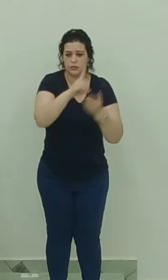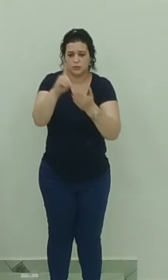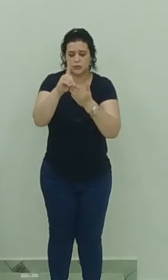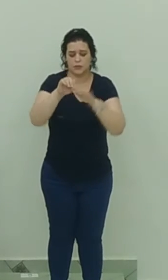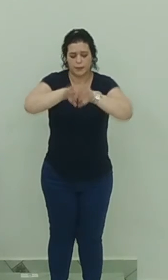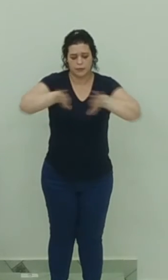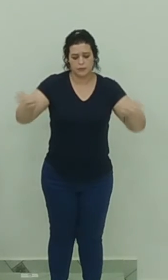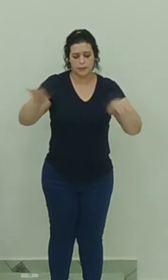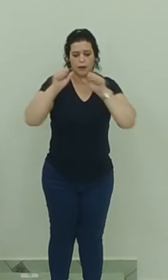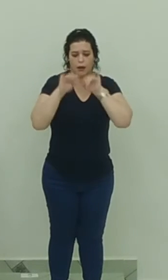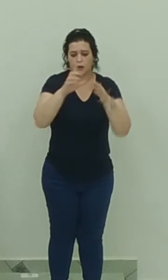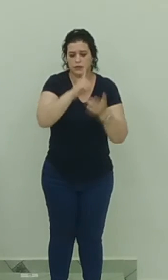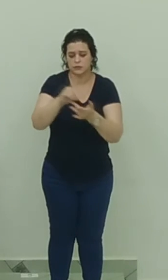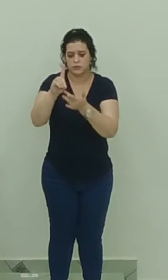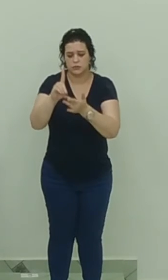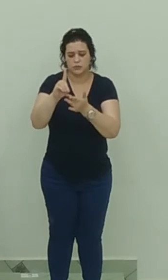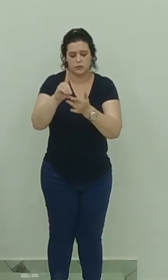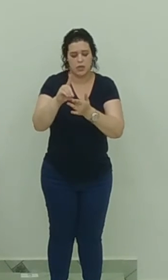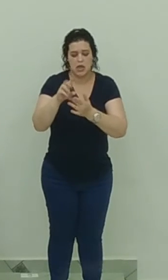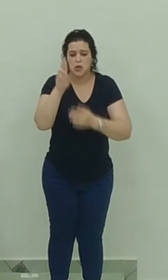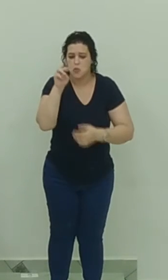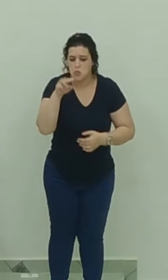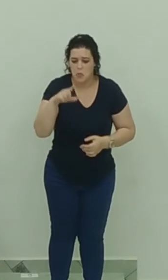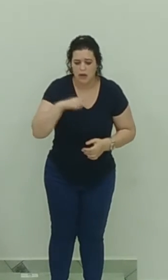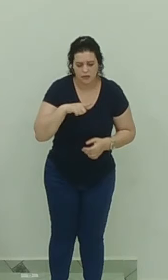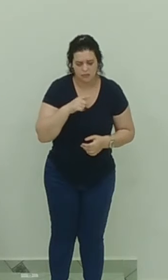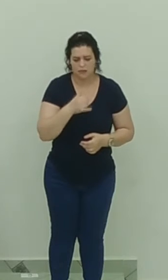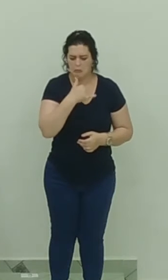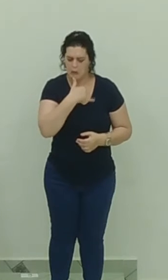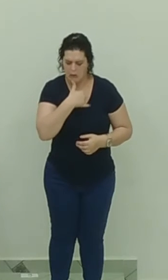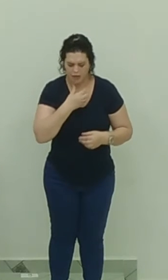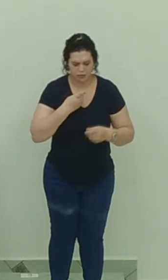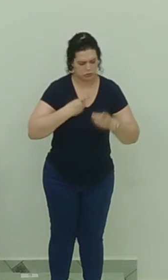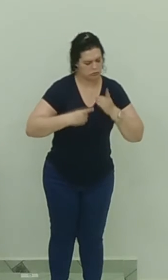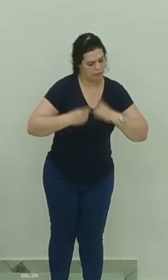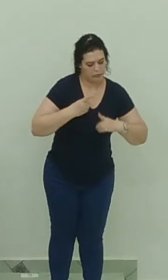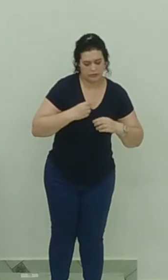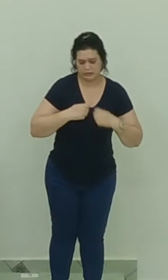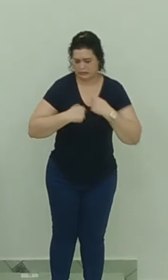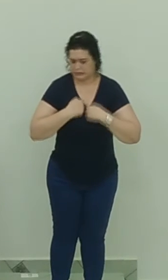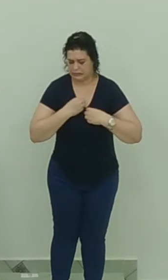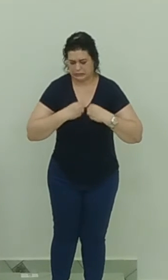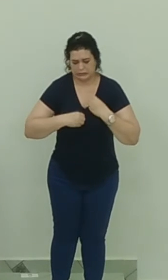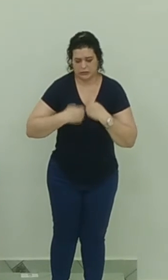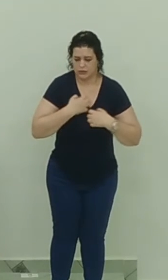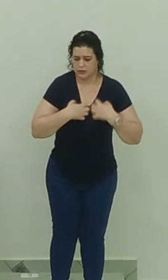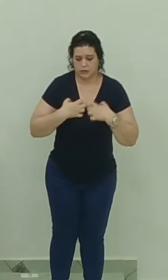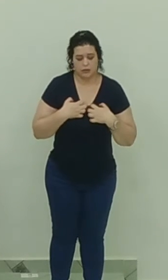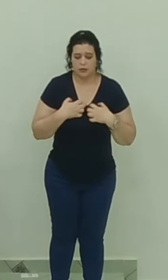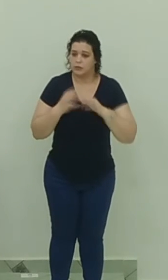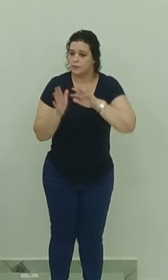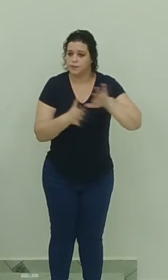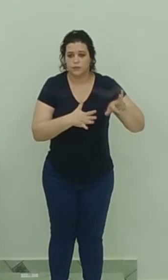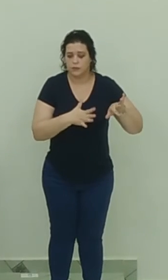nem haja alguma raiz de amargura, que brotando-vos, vos perturbe, e por meio dela,